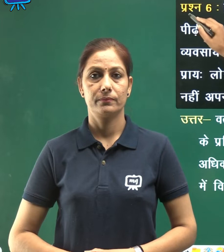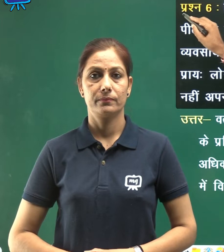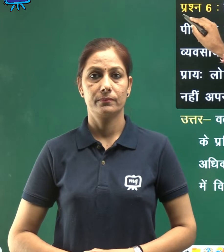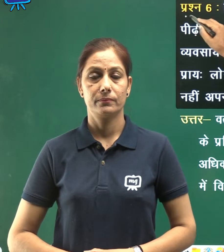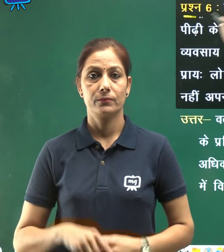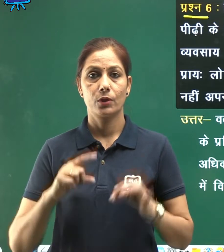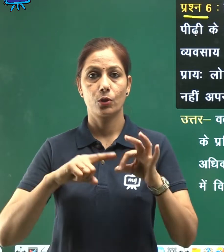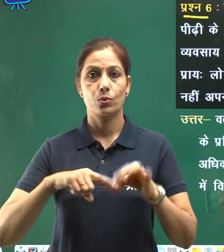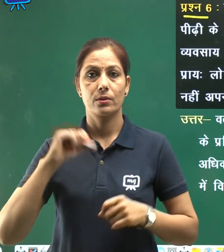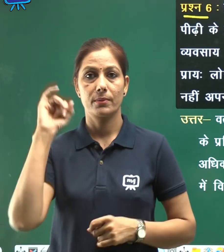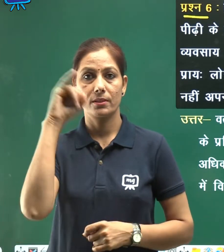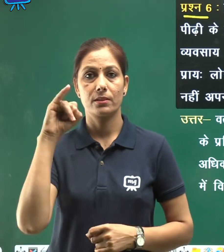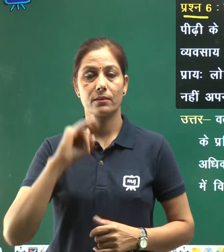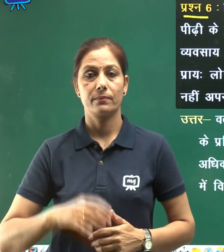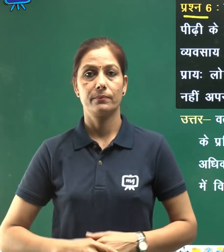प्रश्न 6,